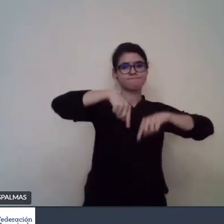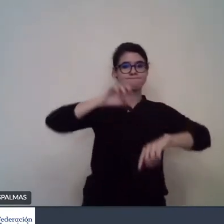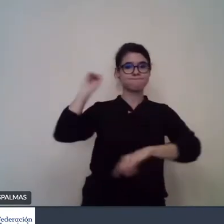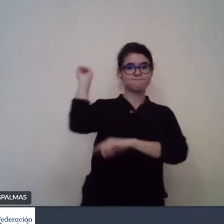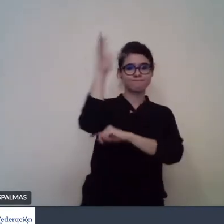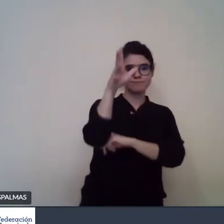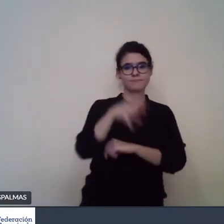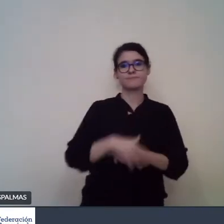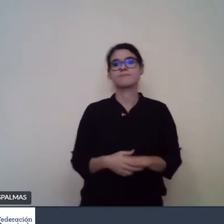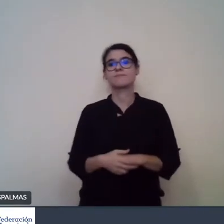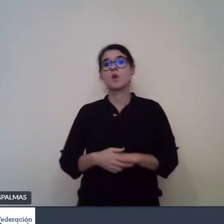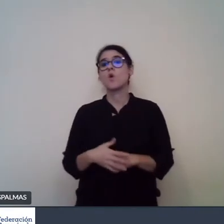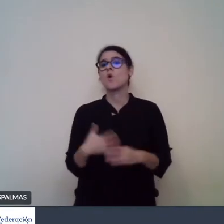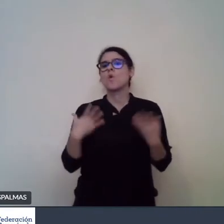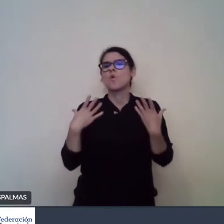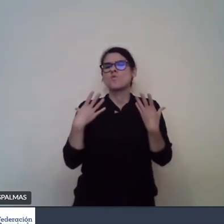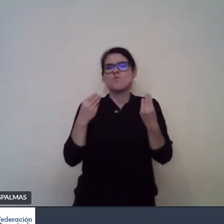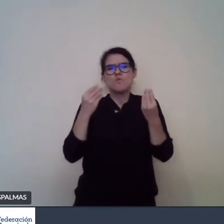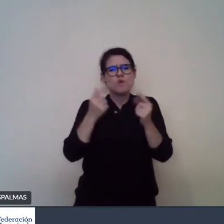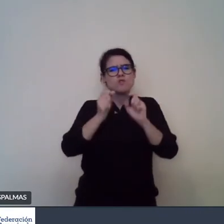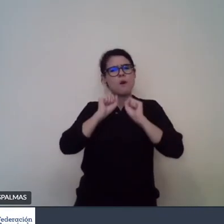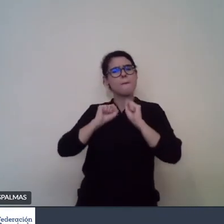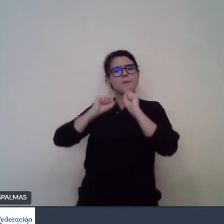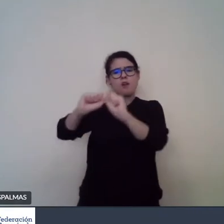Mucho bloque directo central.